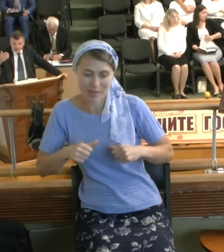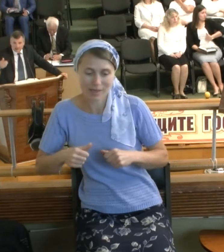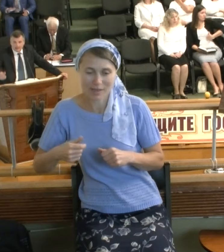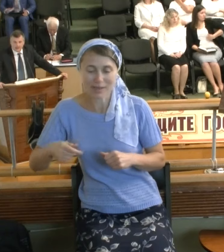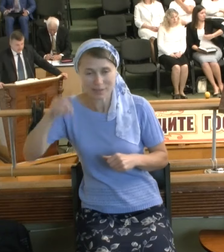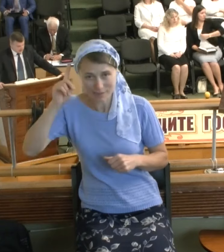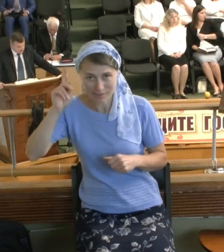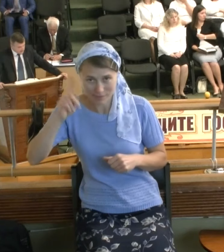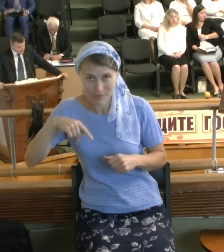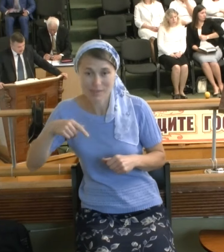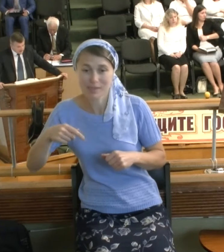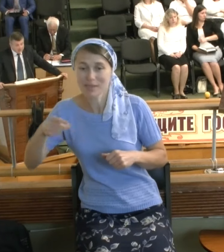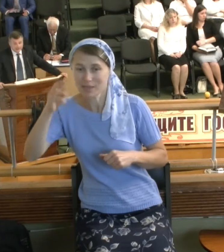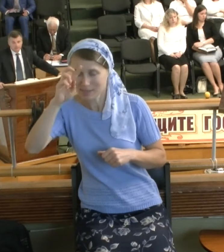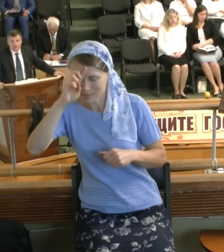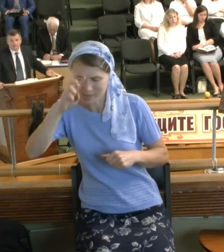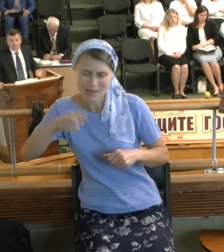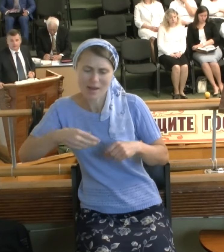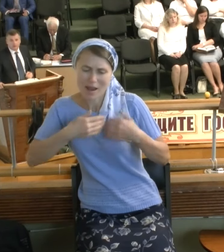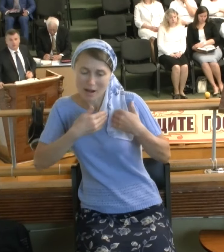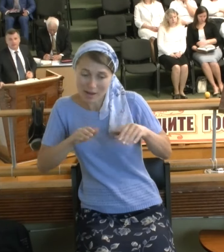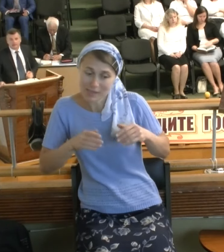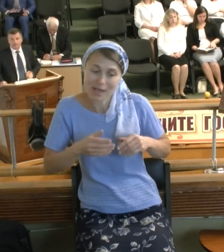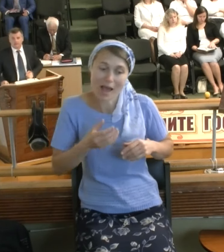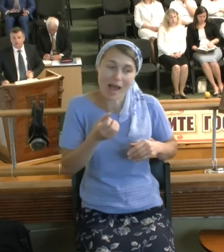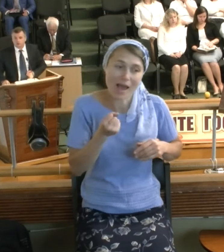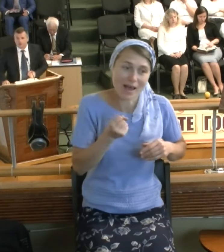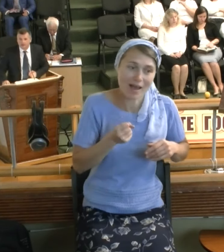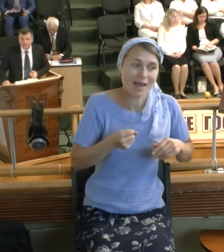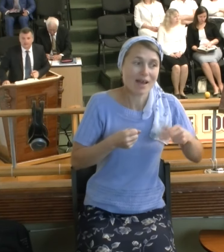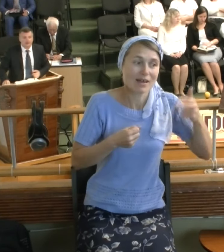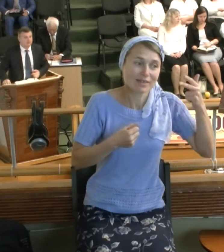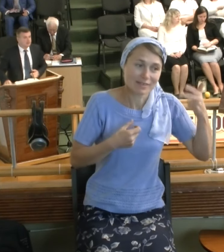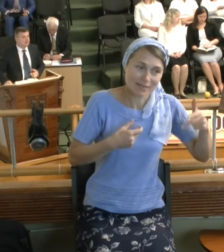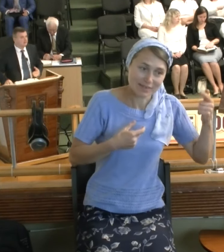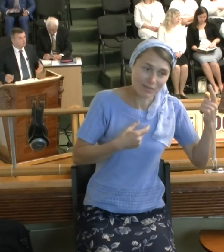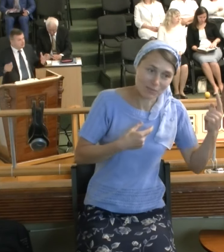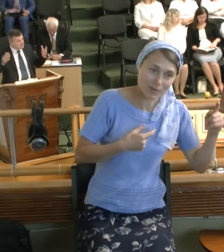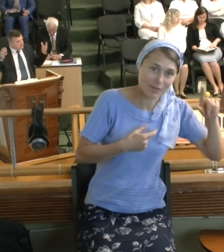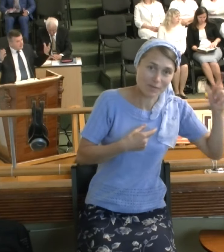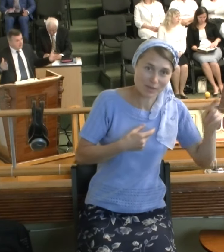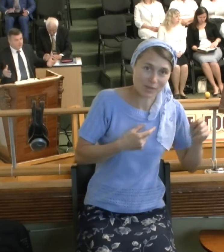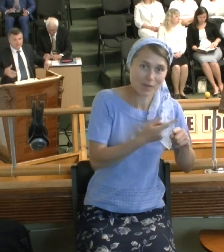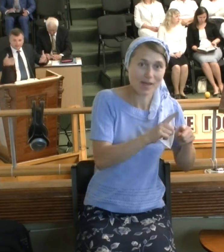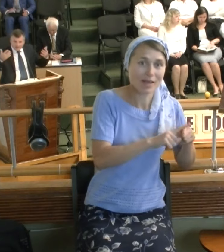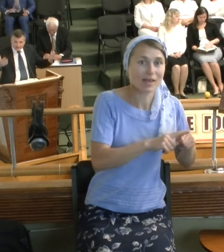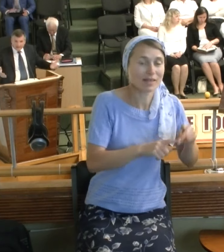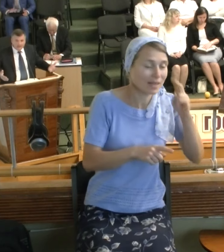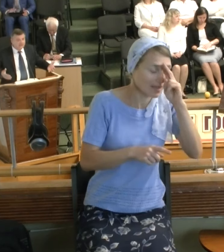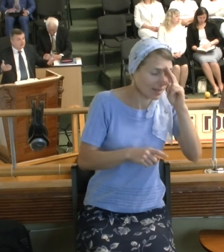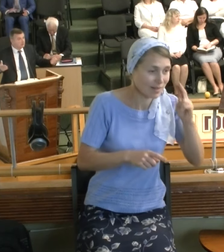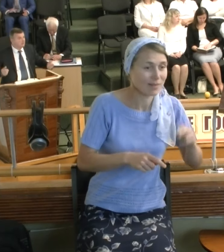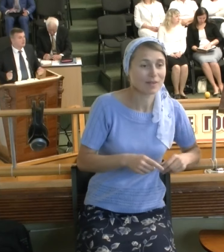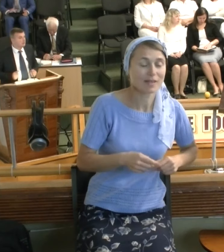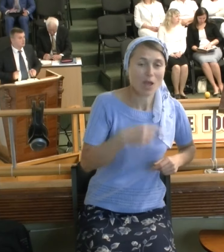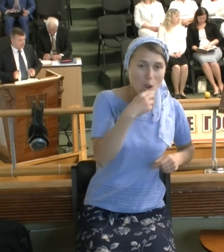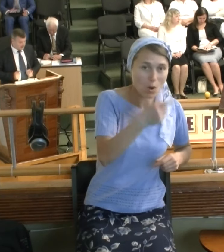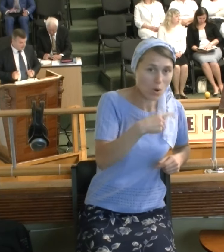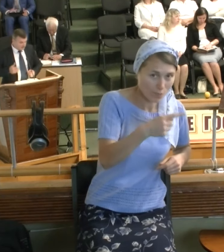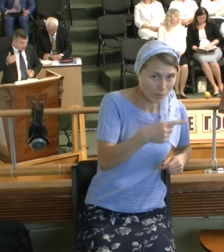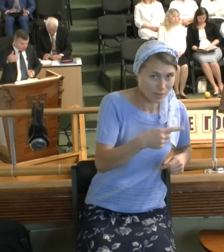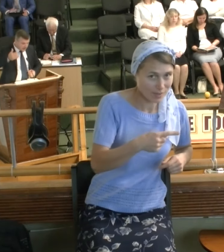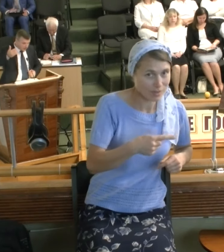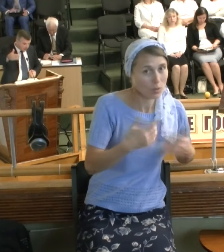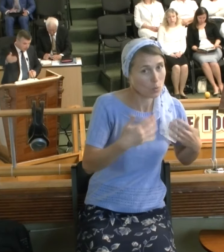когда Давид кается. А 31-й псалом, это Давид уже говорит, вот он делает анализ, и он говорит